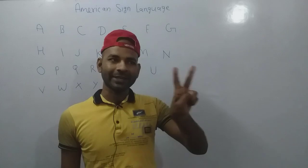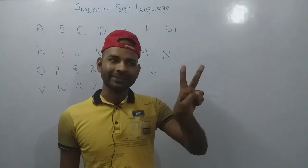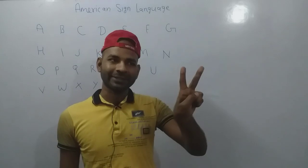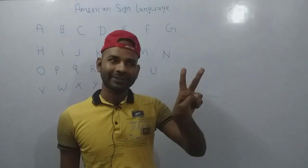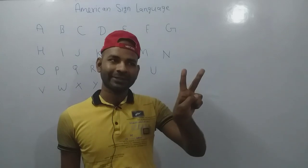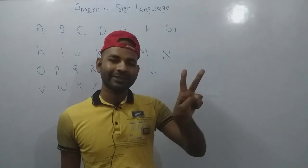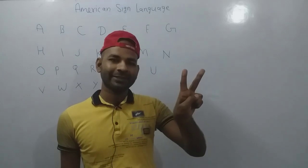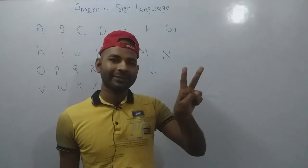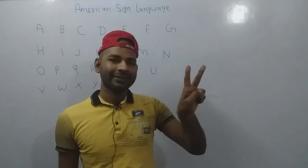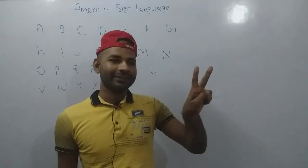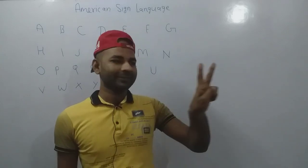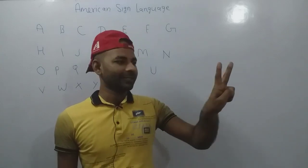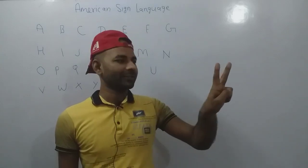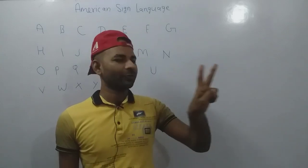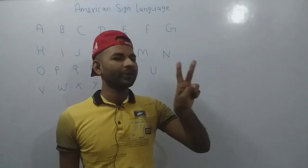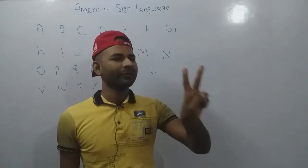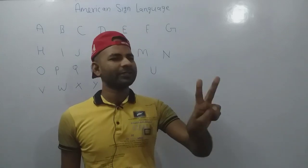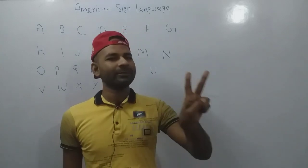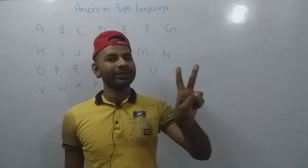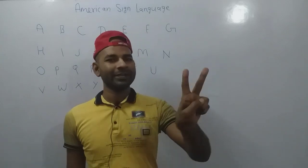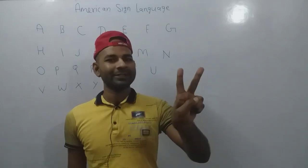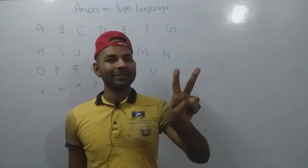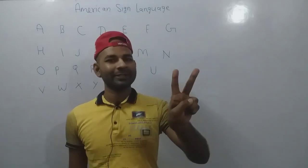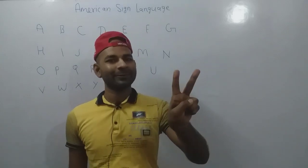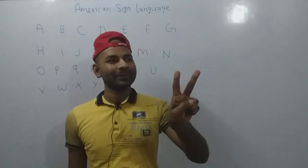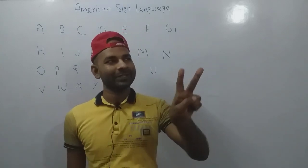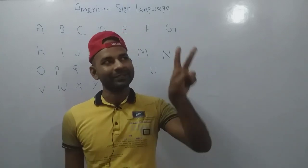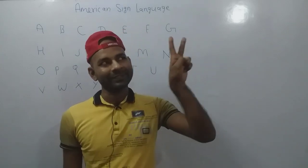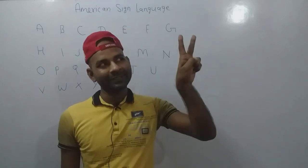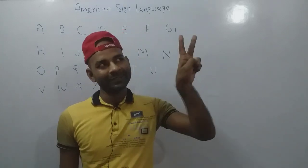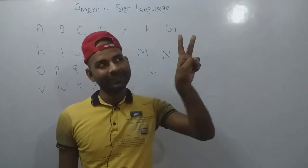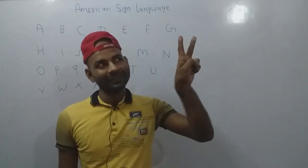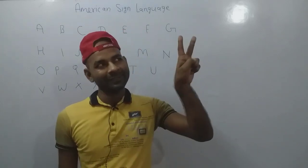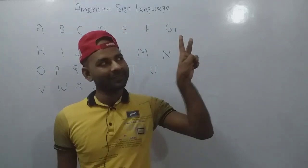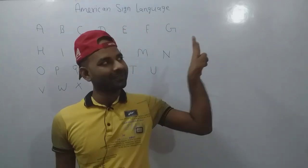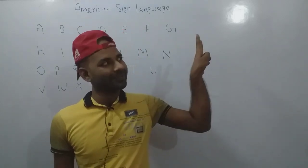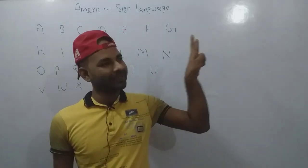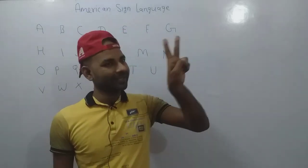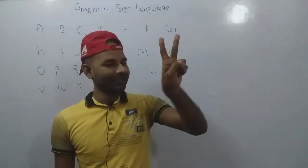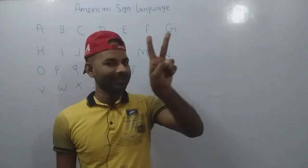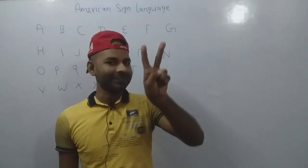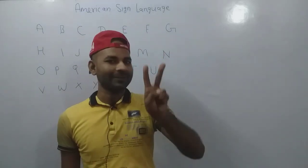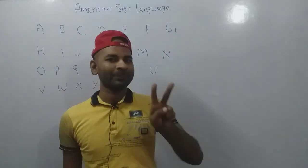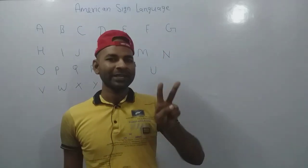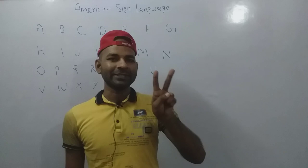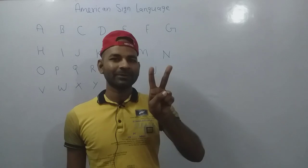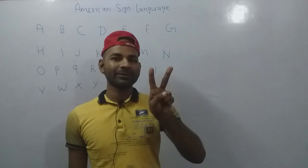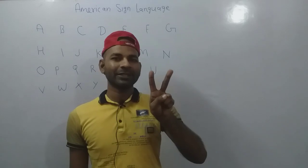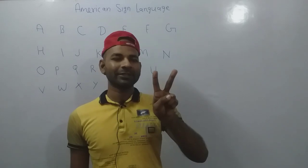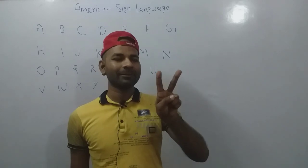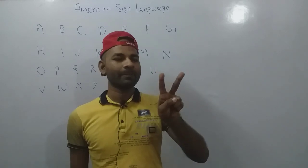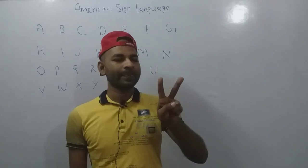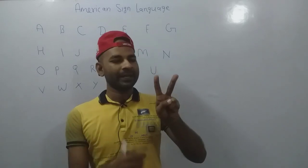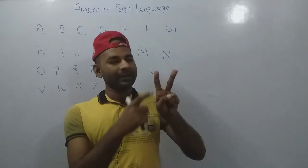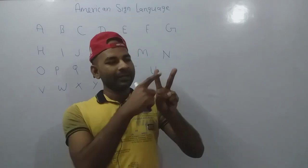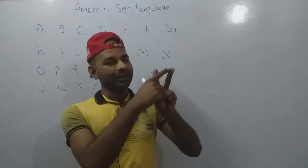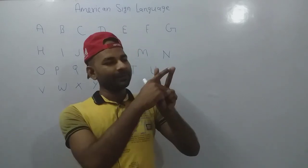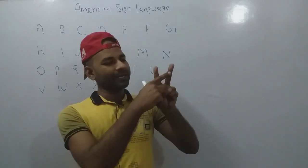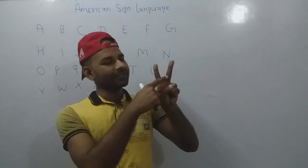ऐसे 4 लोग होंगे या वैसे भी ऐसे करके फोटो खिंचाते हैं ऐसे। इसका मतलब जानते हैं आप, अगर आप ध्यान से